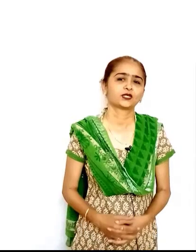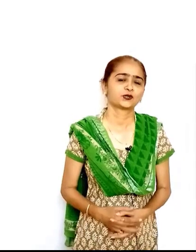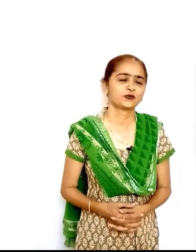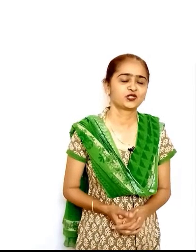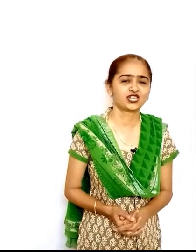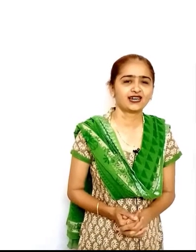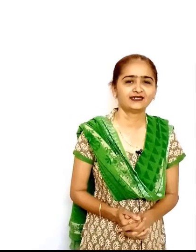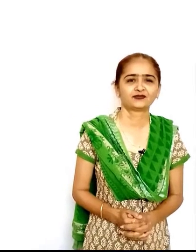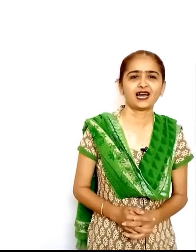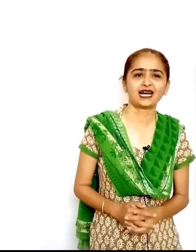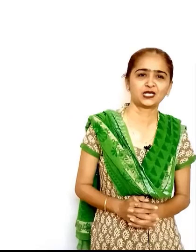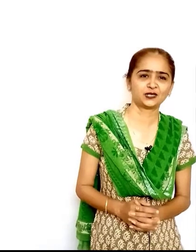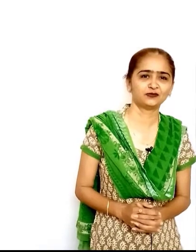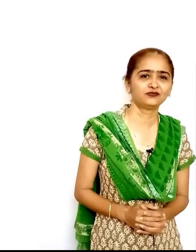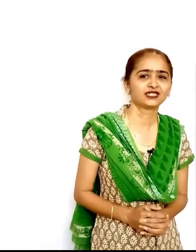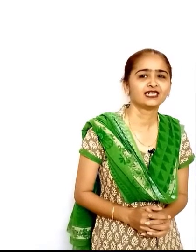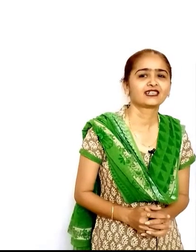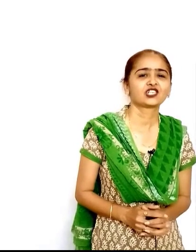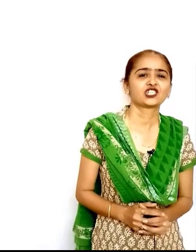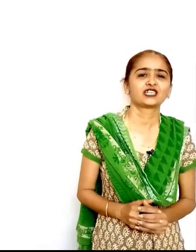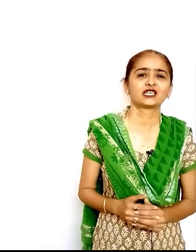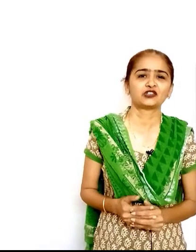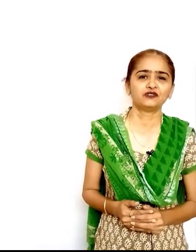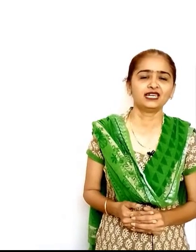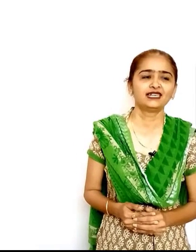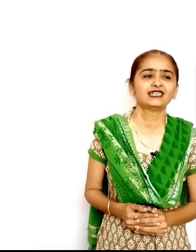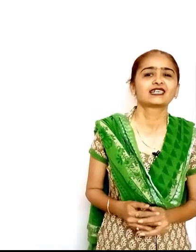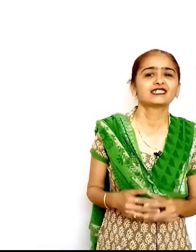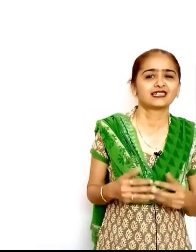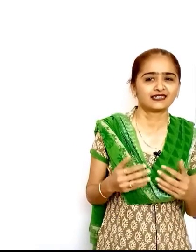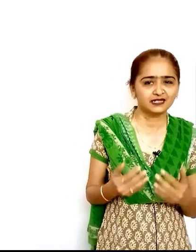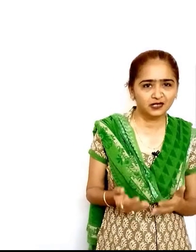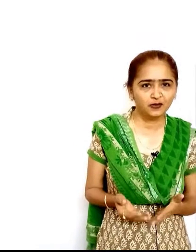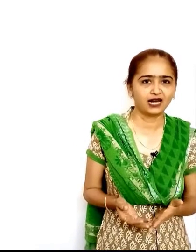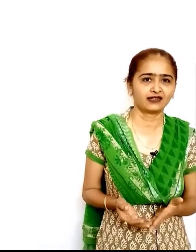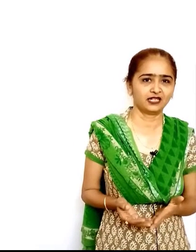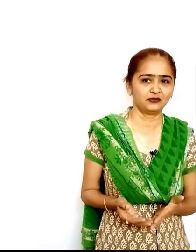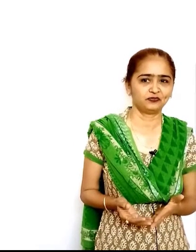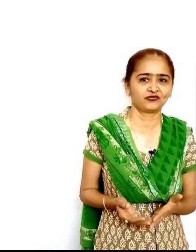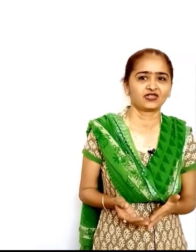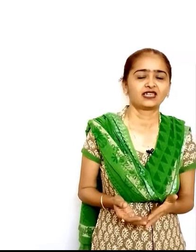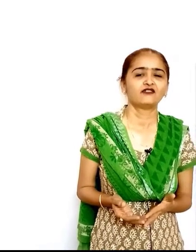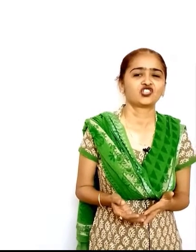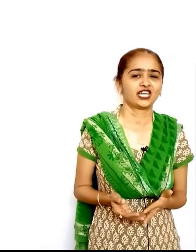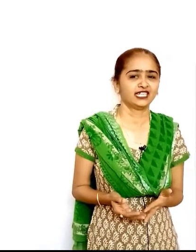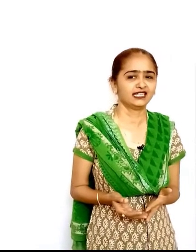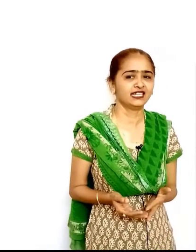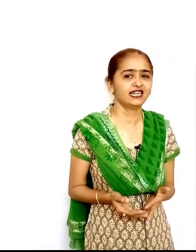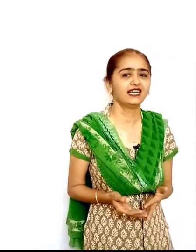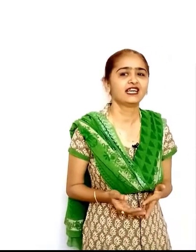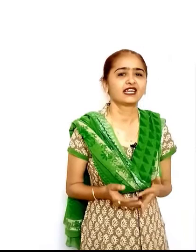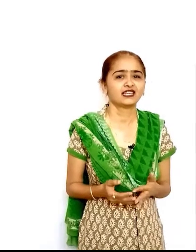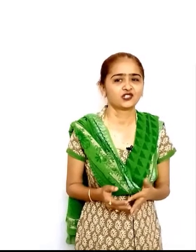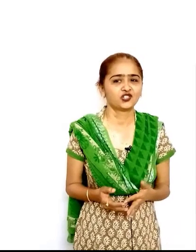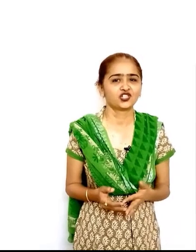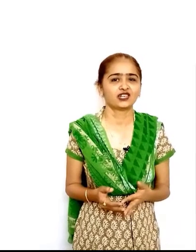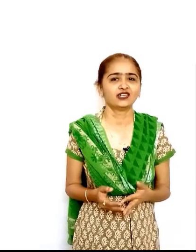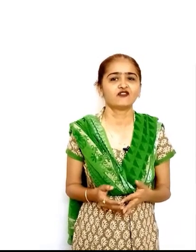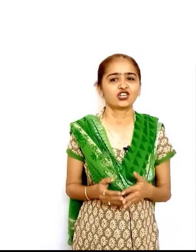बच्चों नमस्कार। आज हम कक्षा सातवीं की छत्तीसगढ़ भारती की विषय हिंदी के शीर्षक